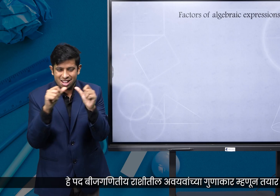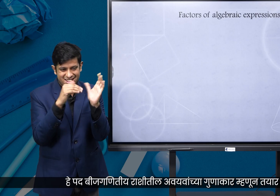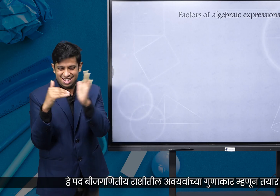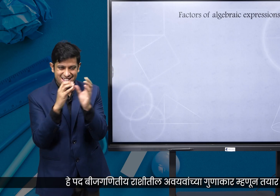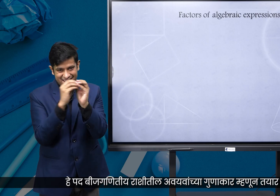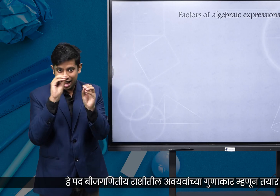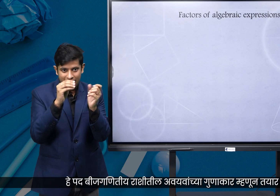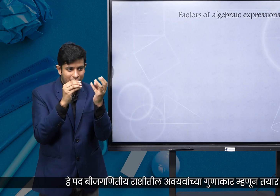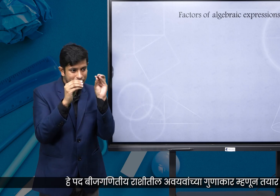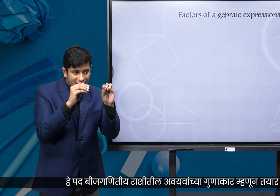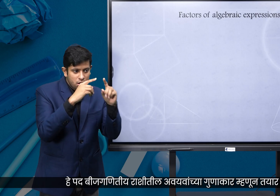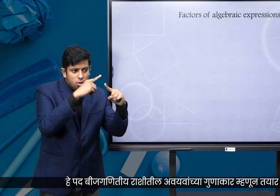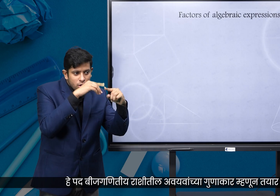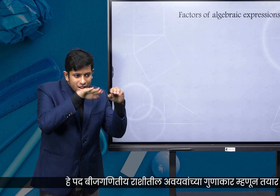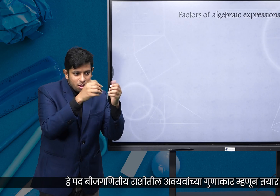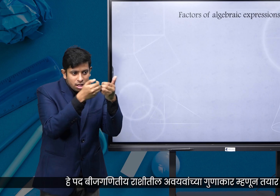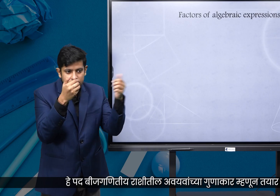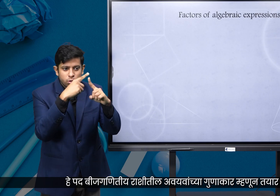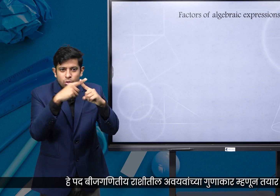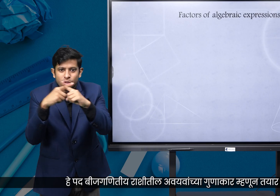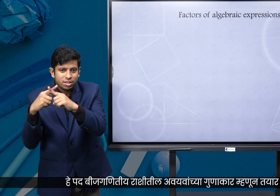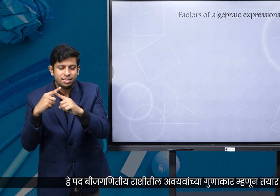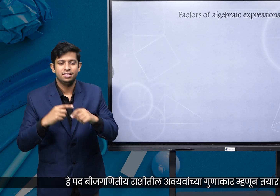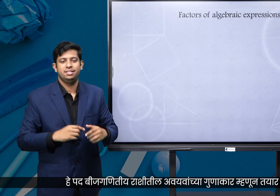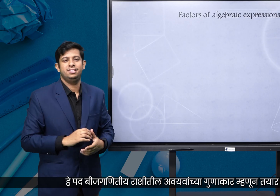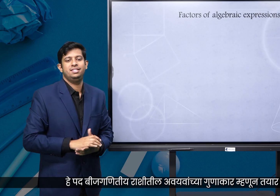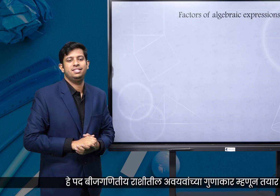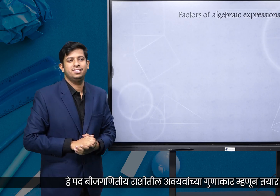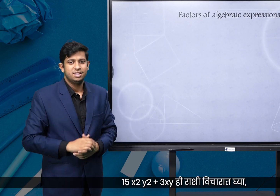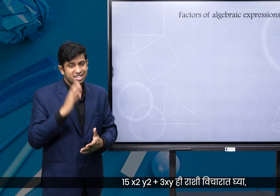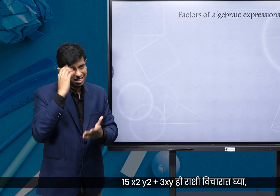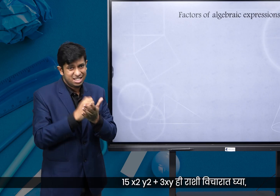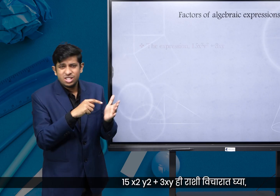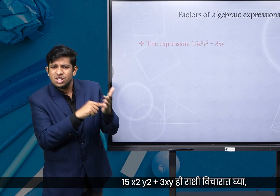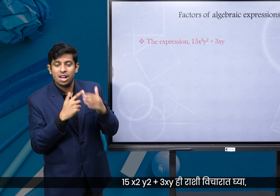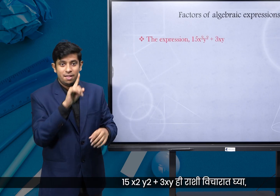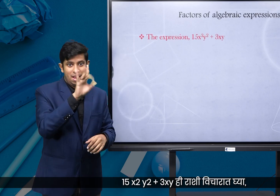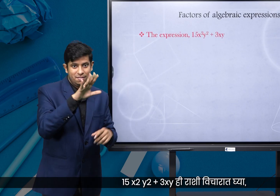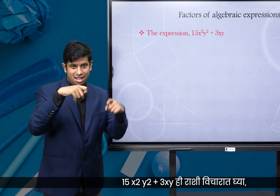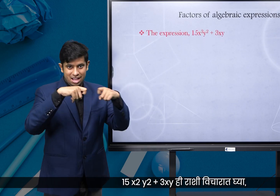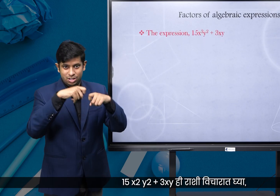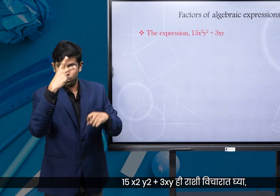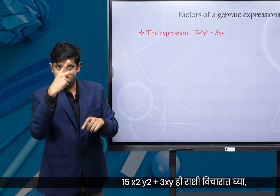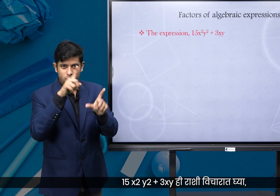गुणाकार म्हणून तयार होतात. 15-3 ही राशी विचारात घ्या.